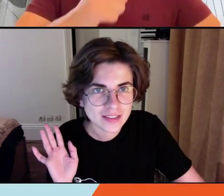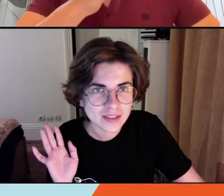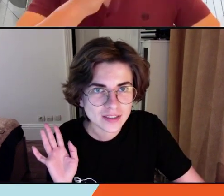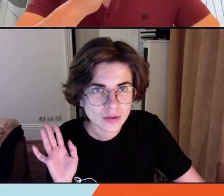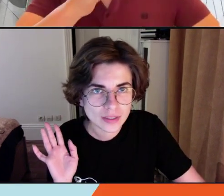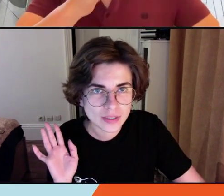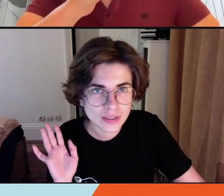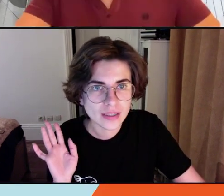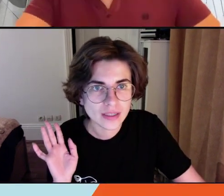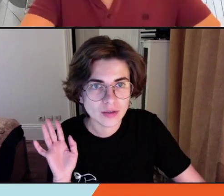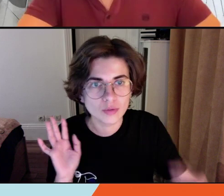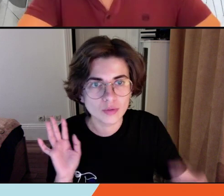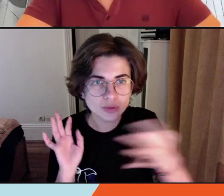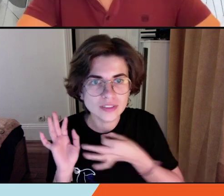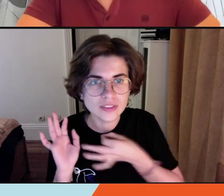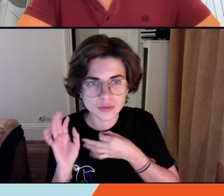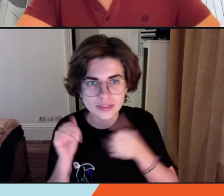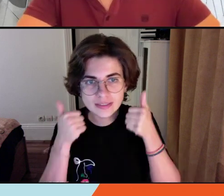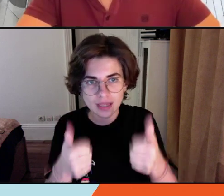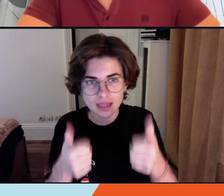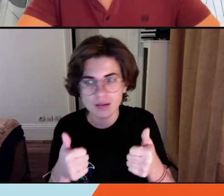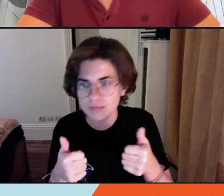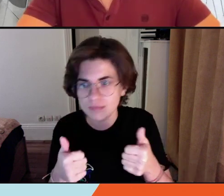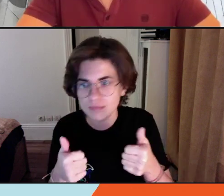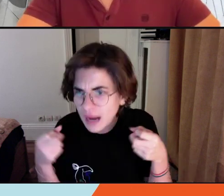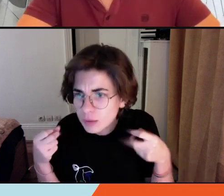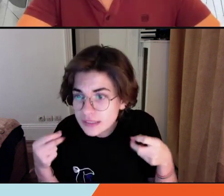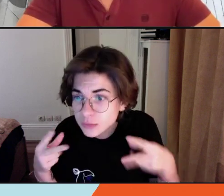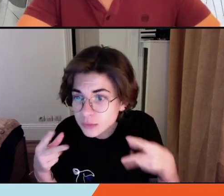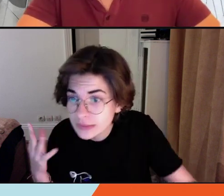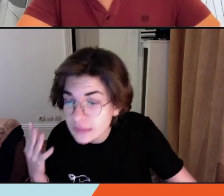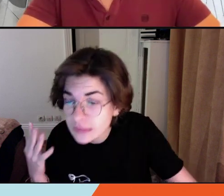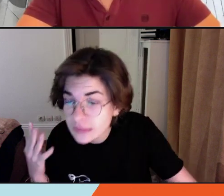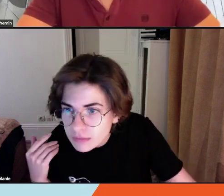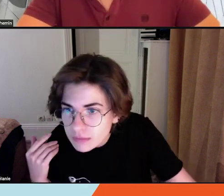Ok, me dit que c'est nickel. Mais par contre, les sous-titres,